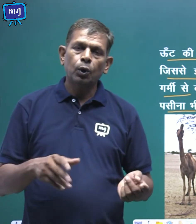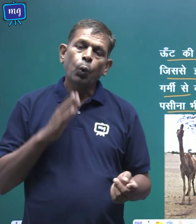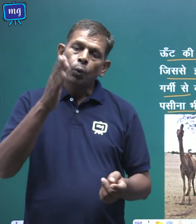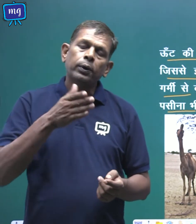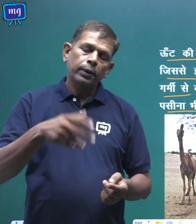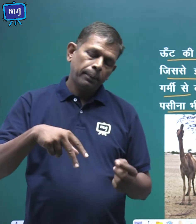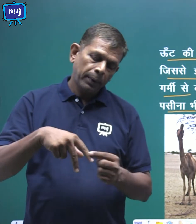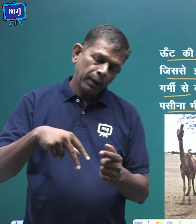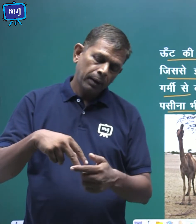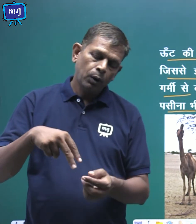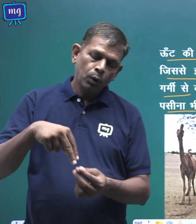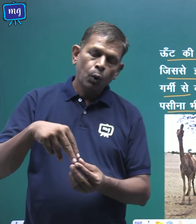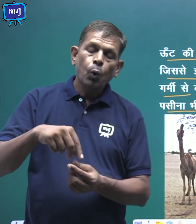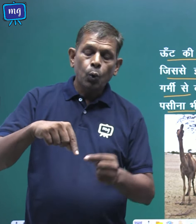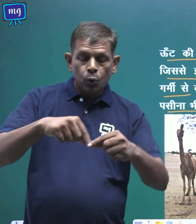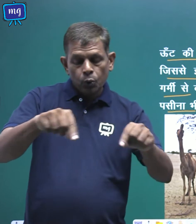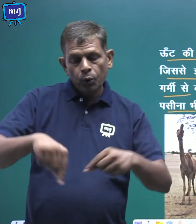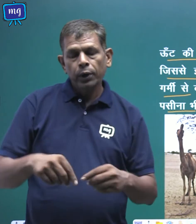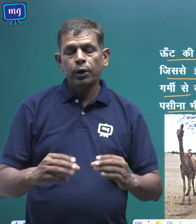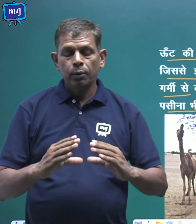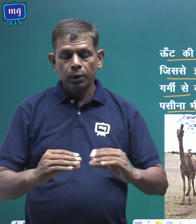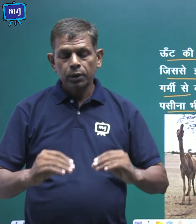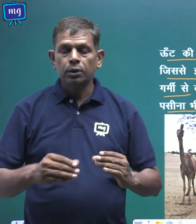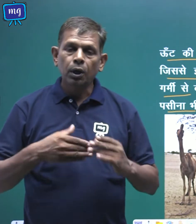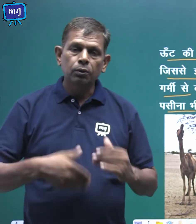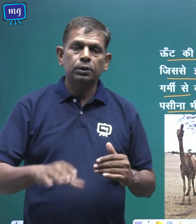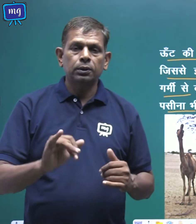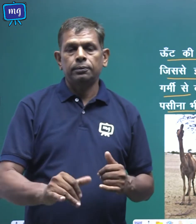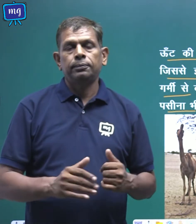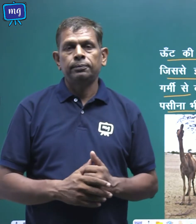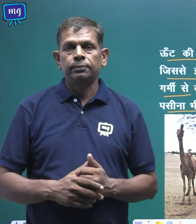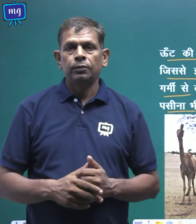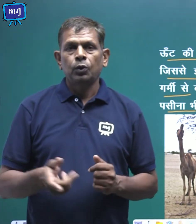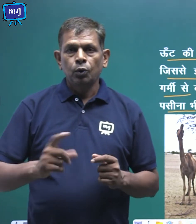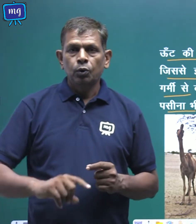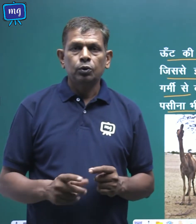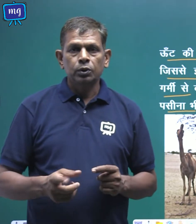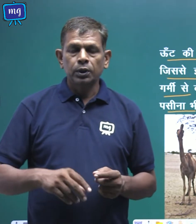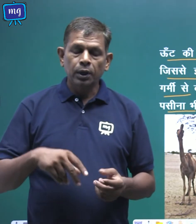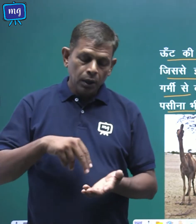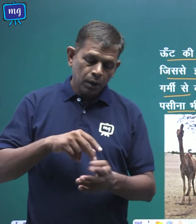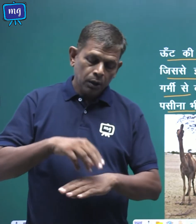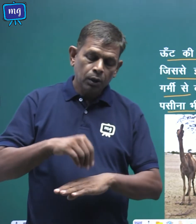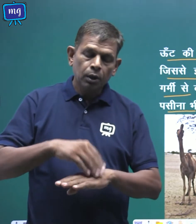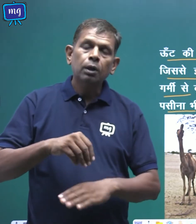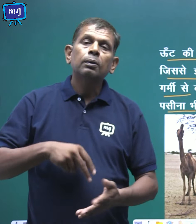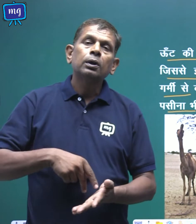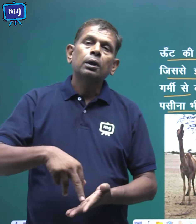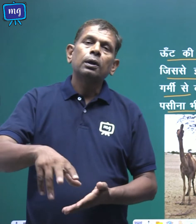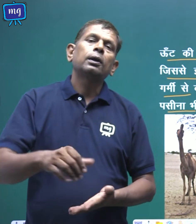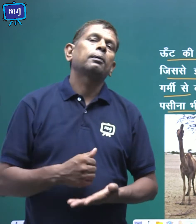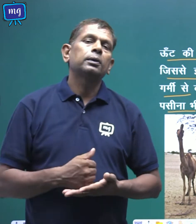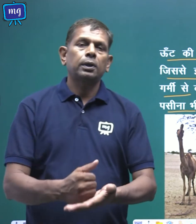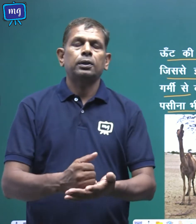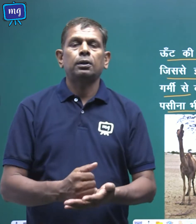पैर चौड़े एवं गद्दीदार होते हैं जो उसकी रेत में चलने में